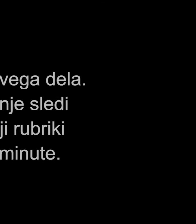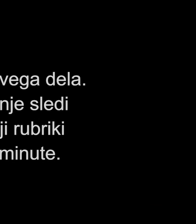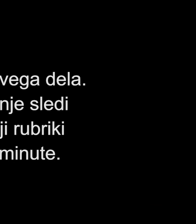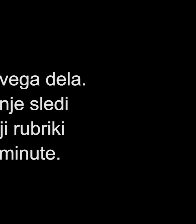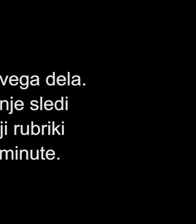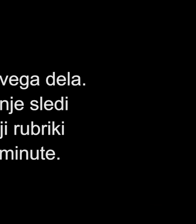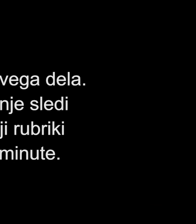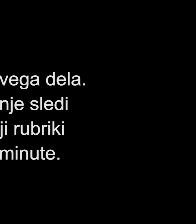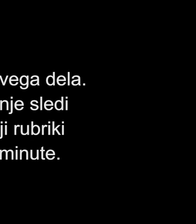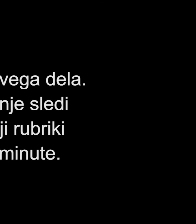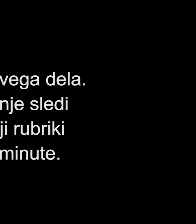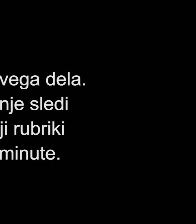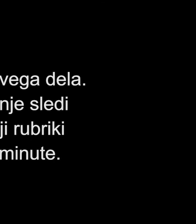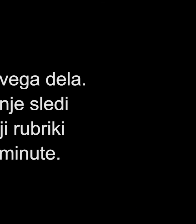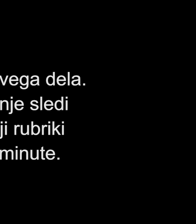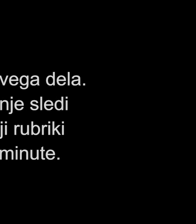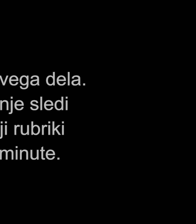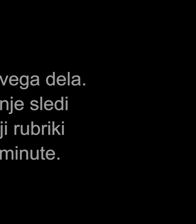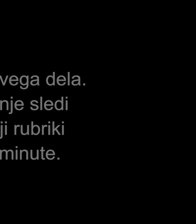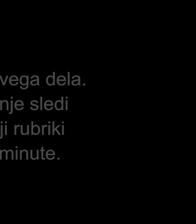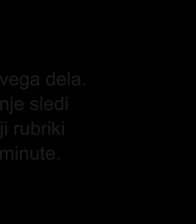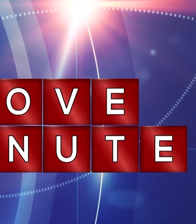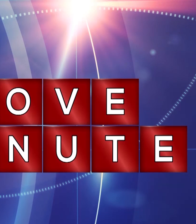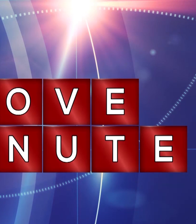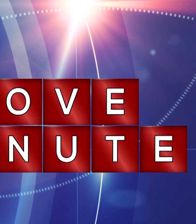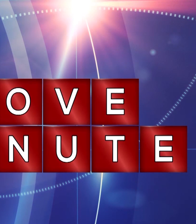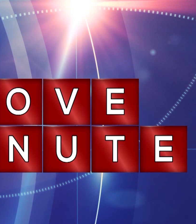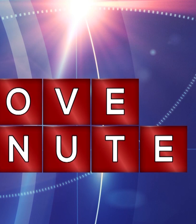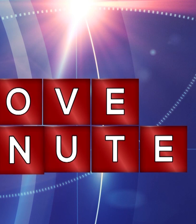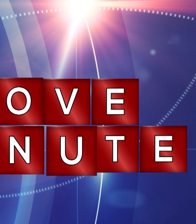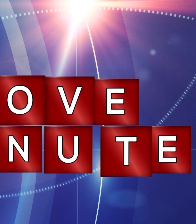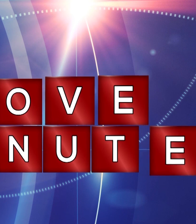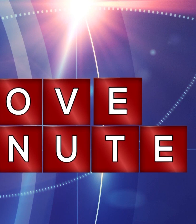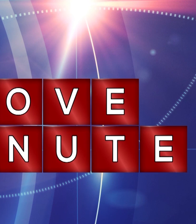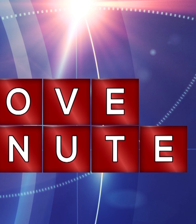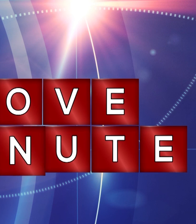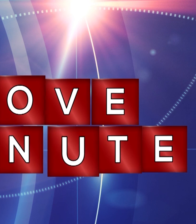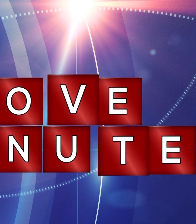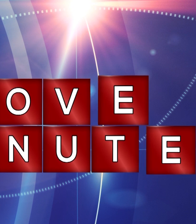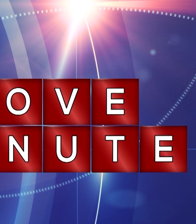Woo!